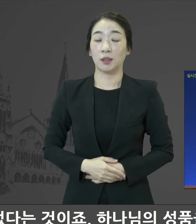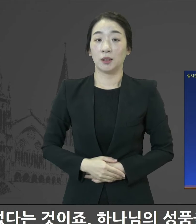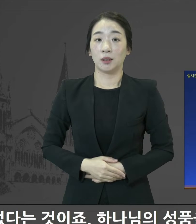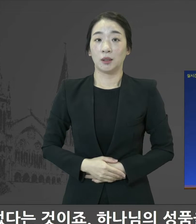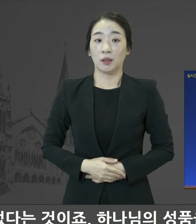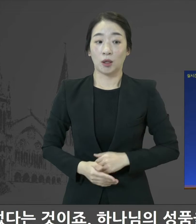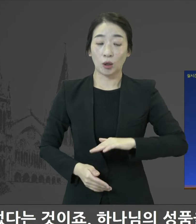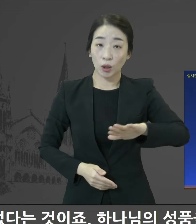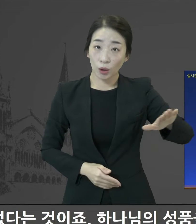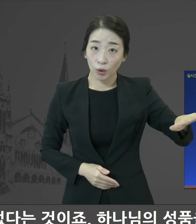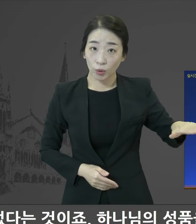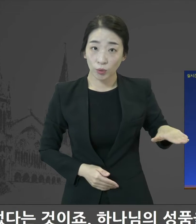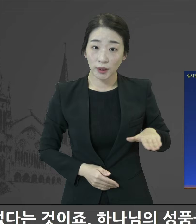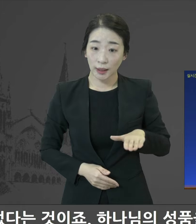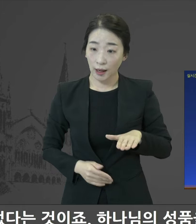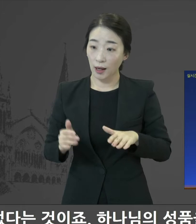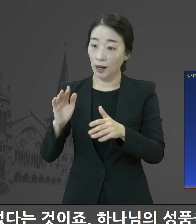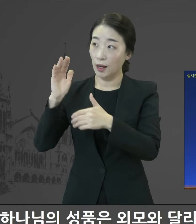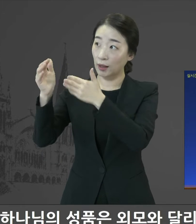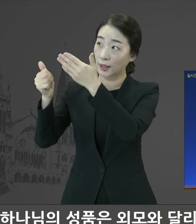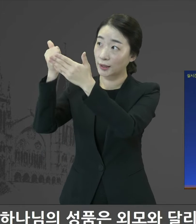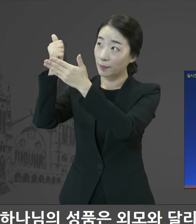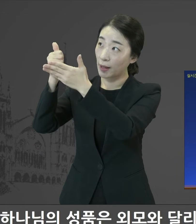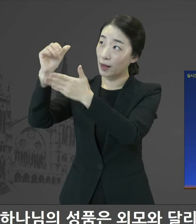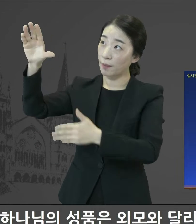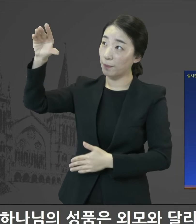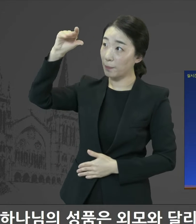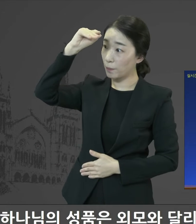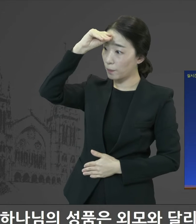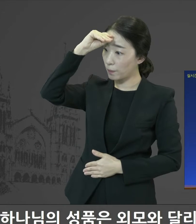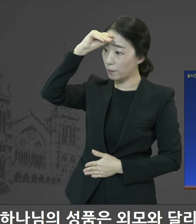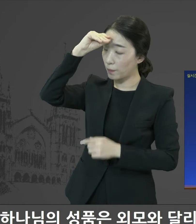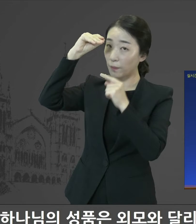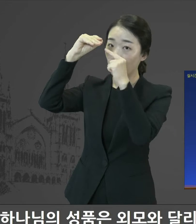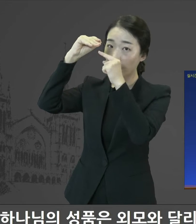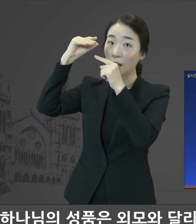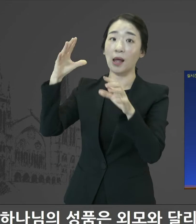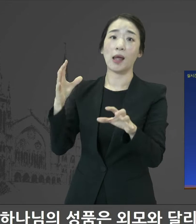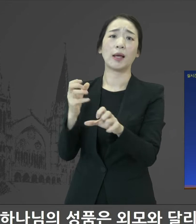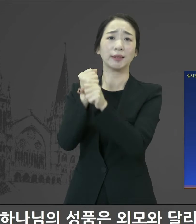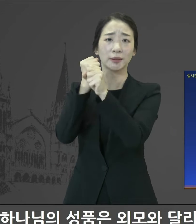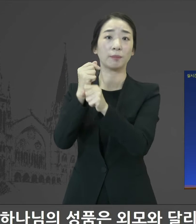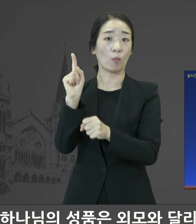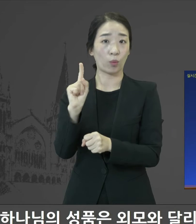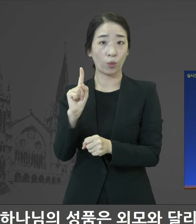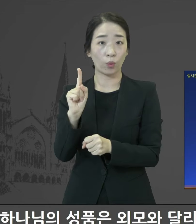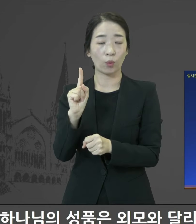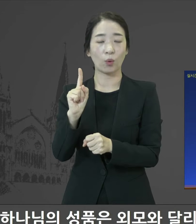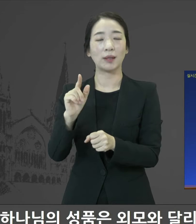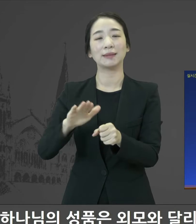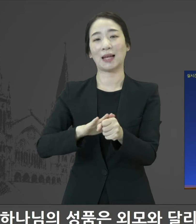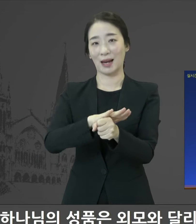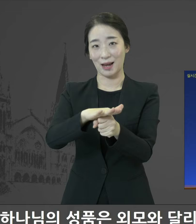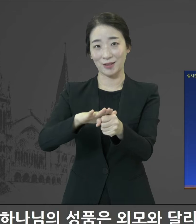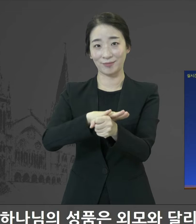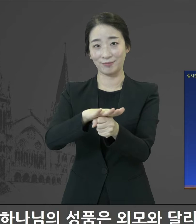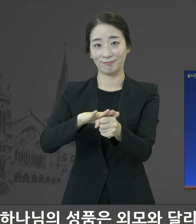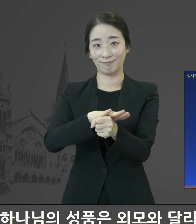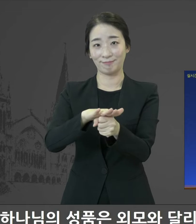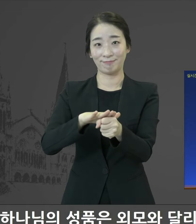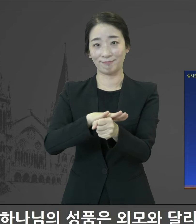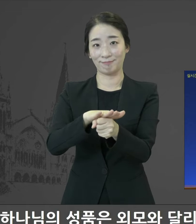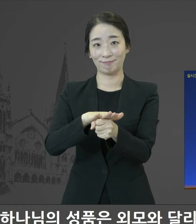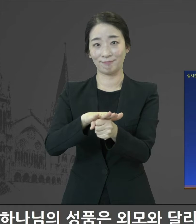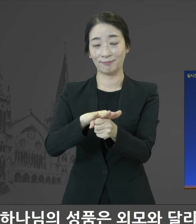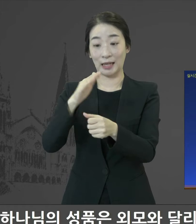우리가 본받아야 할 하나님의 성품의 핵심은 무엇일까요? 사랑입니다.